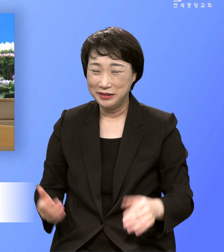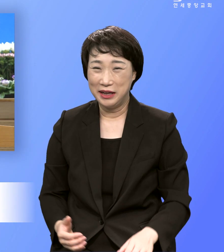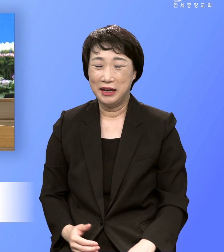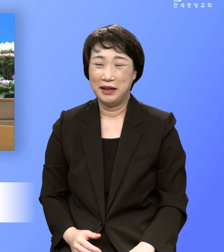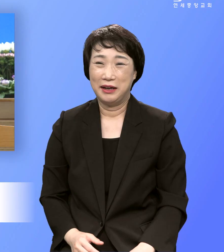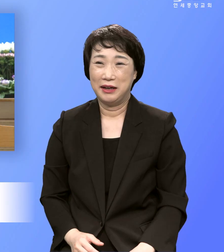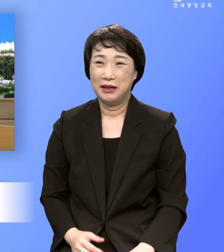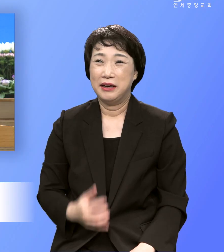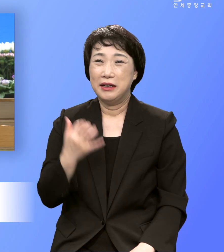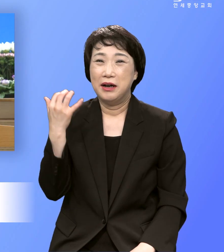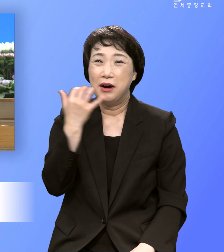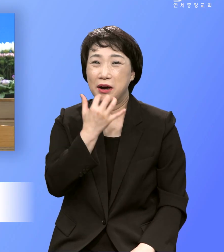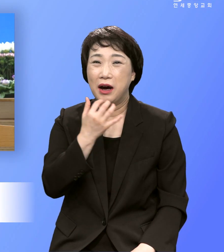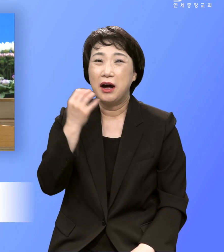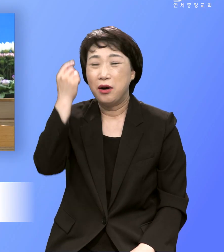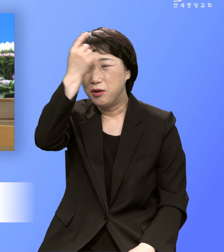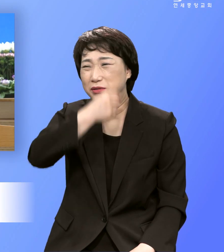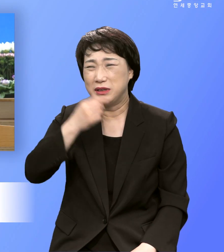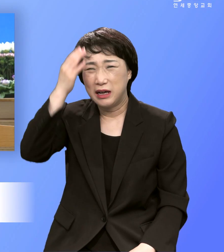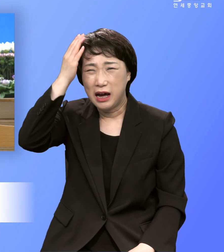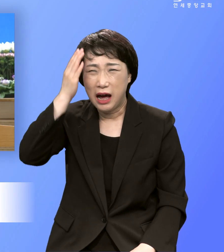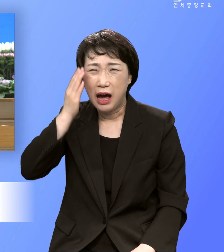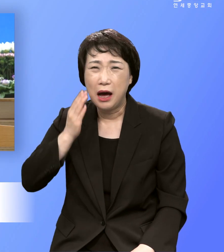색깔은 검은데